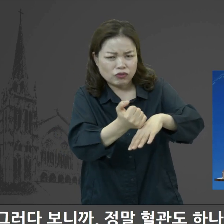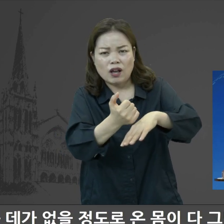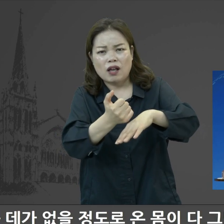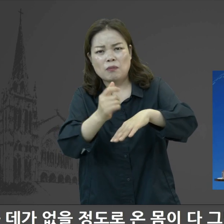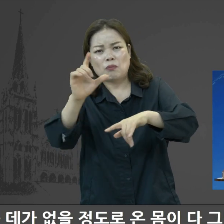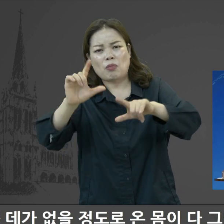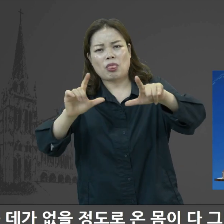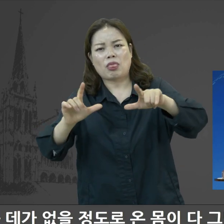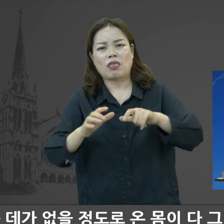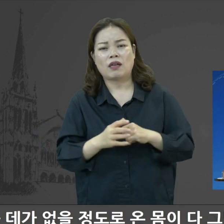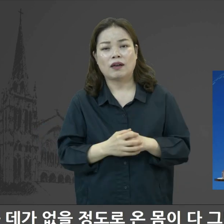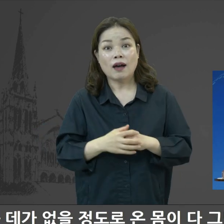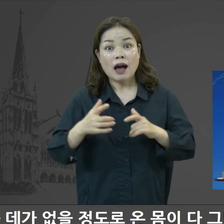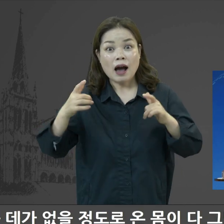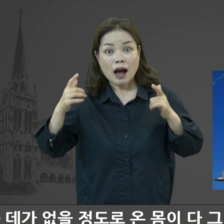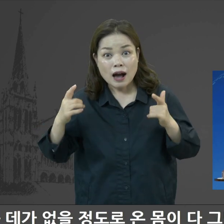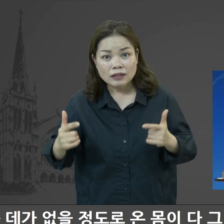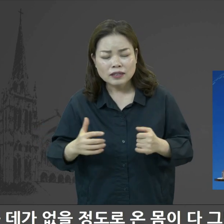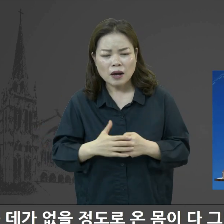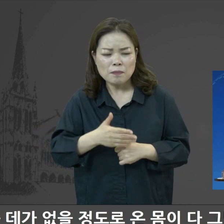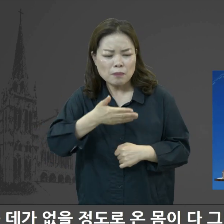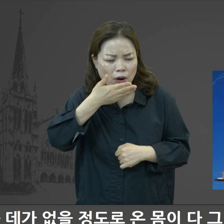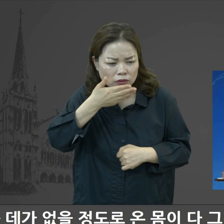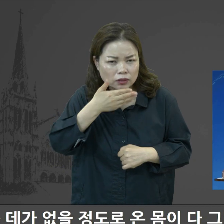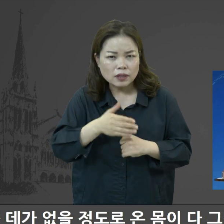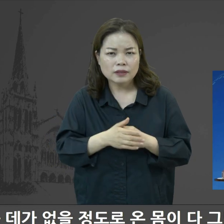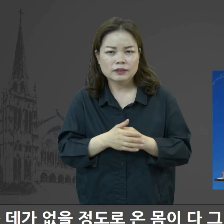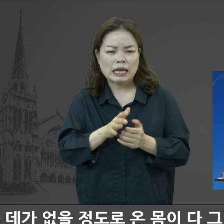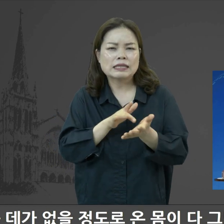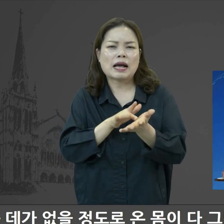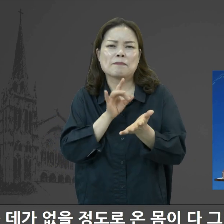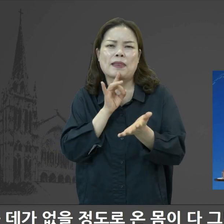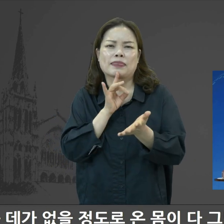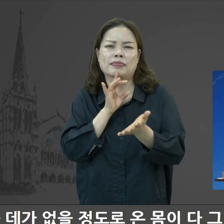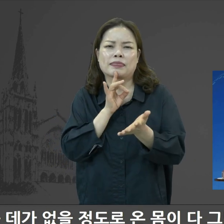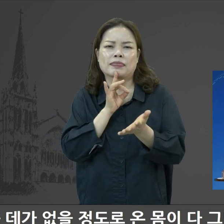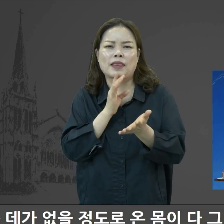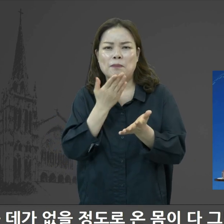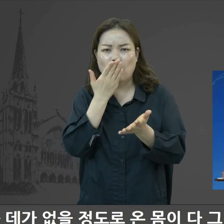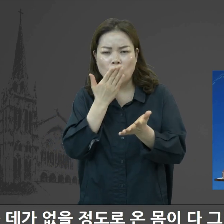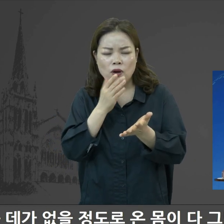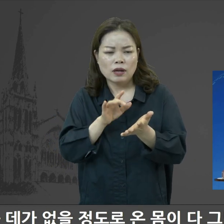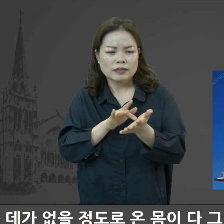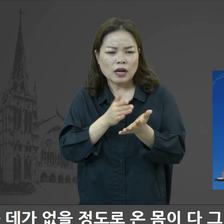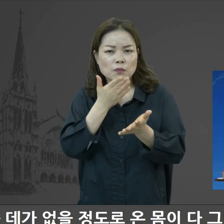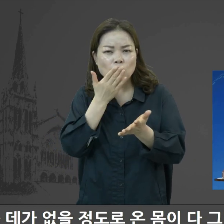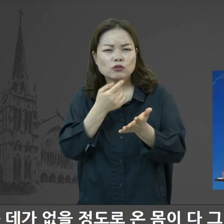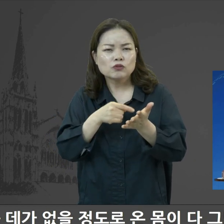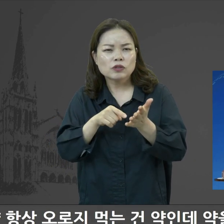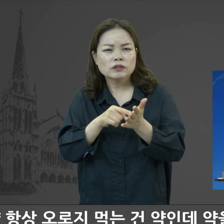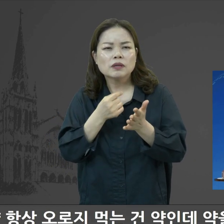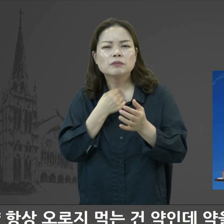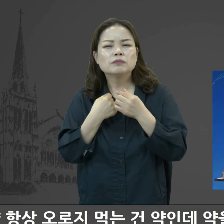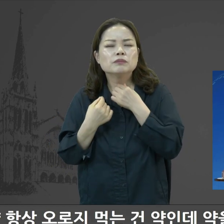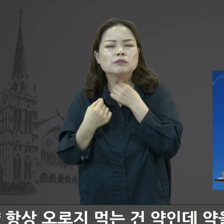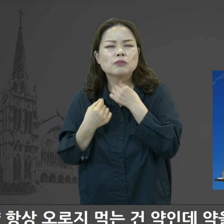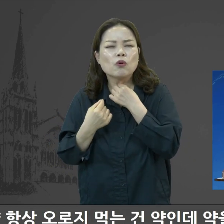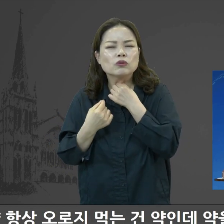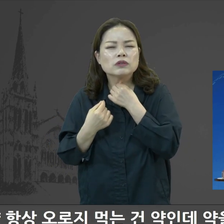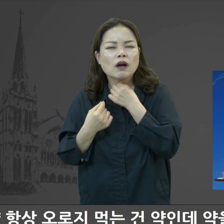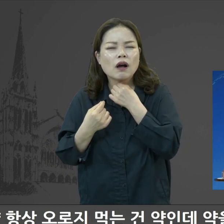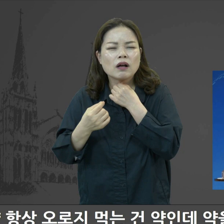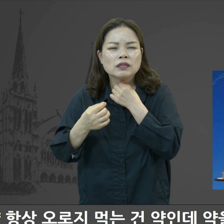그리고 그냥 항상 오로지 먹는 거는 약인데 약을 먹기 위해서 제가 정말 제 목을 이렇게